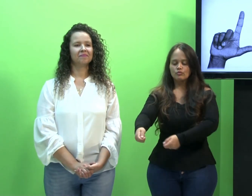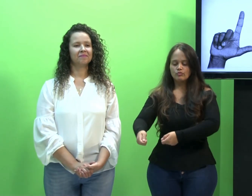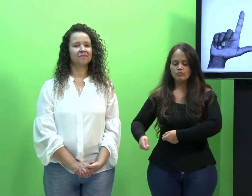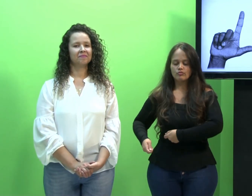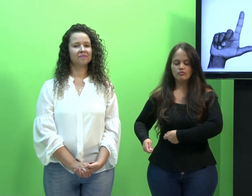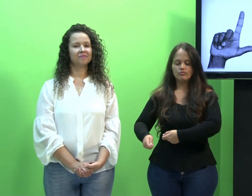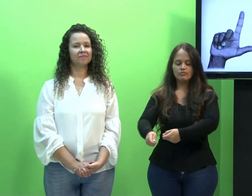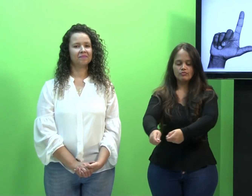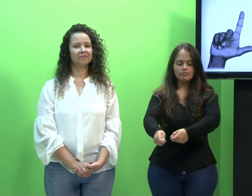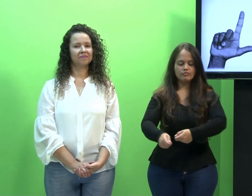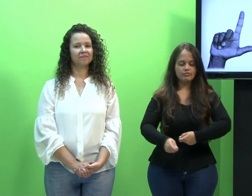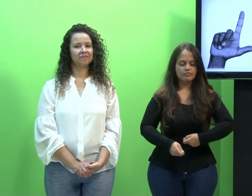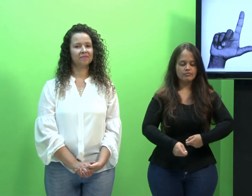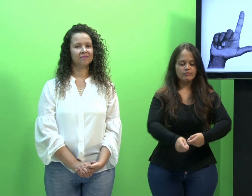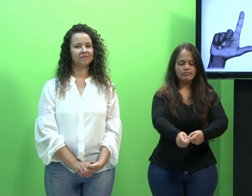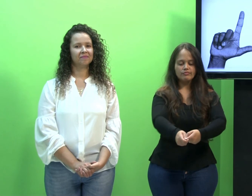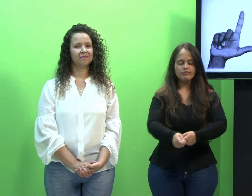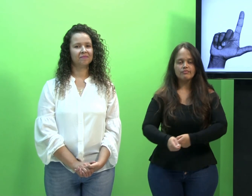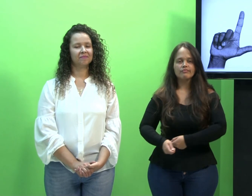Varrer com aspirador.